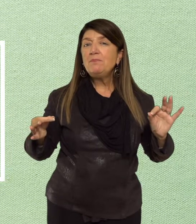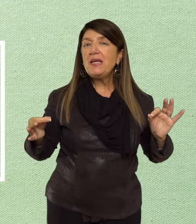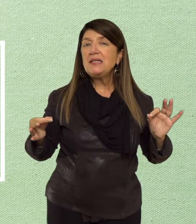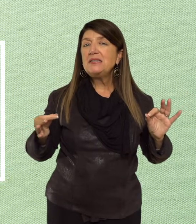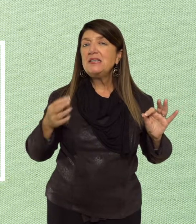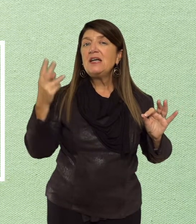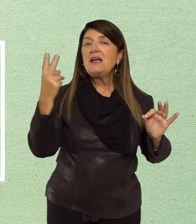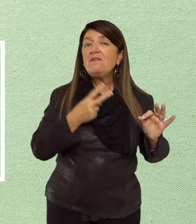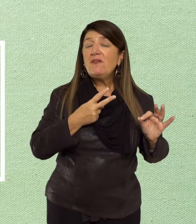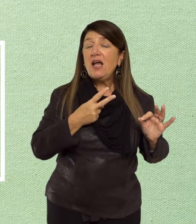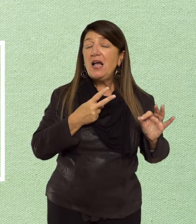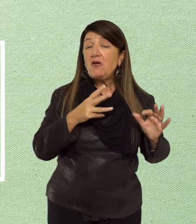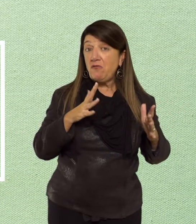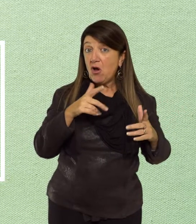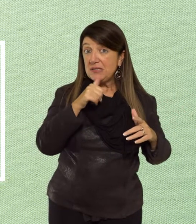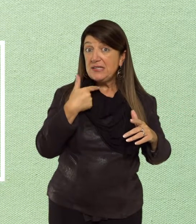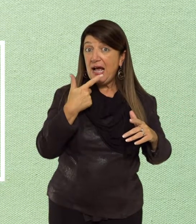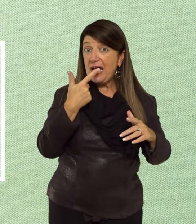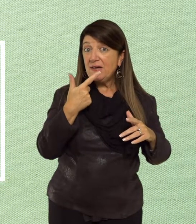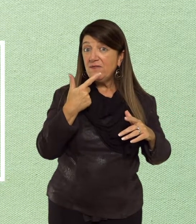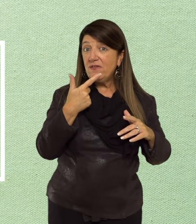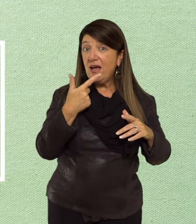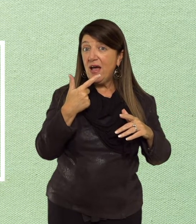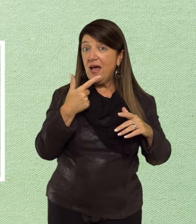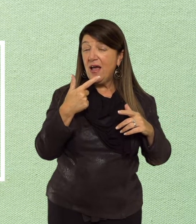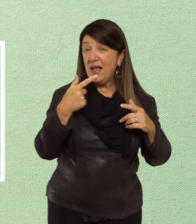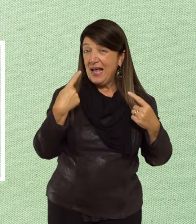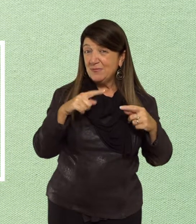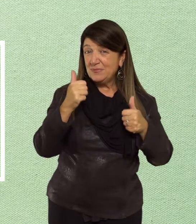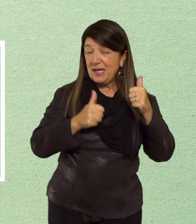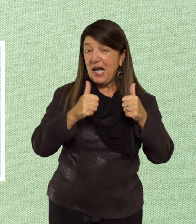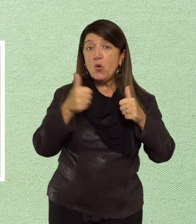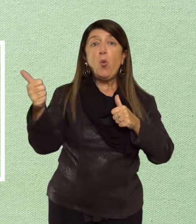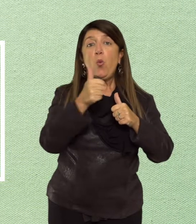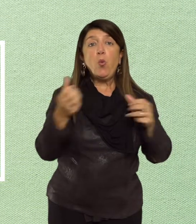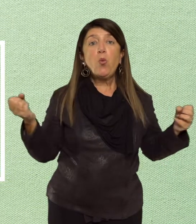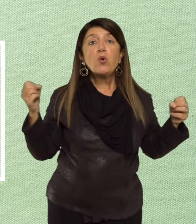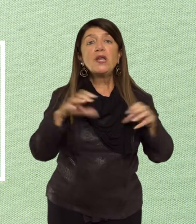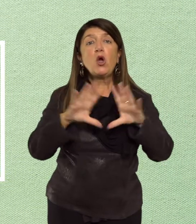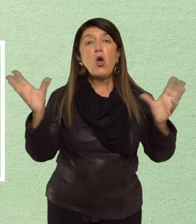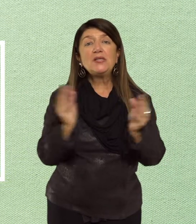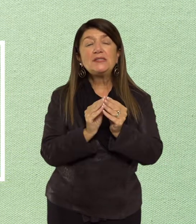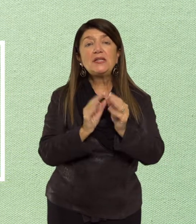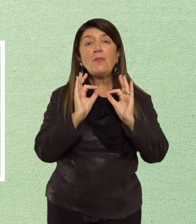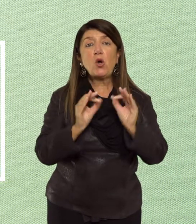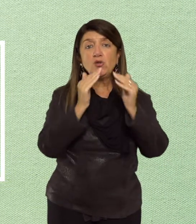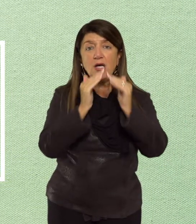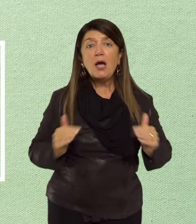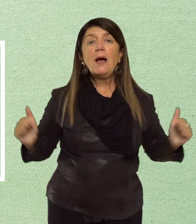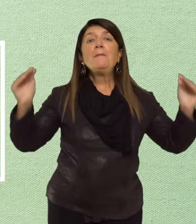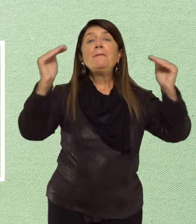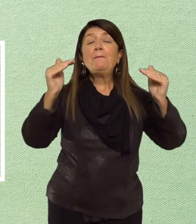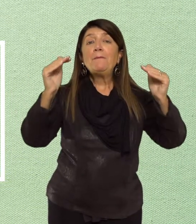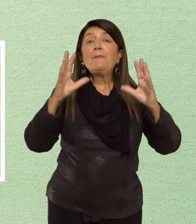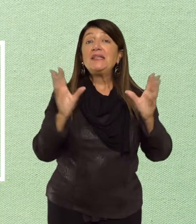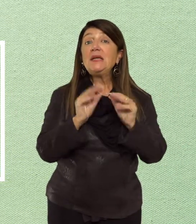un'unica manifestazione, cioè sovrapporle praticamente, farle nello stesso periodo proprio per parificarle, se così possiamo dire. Tu sei